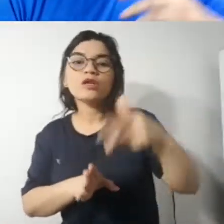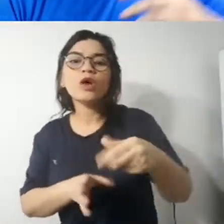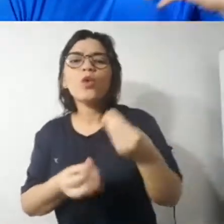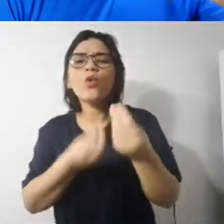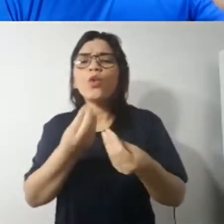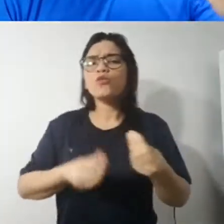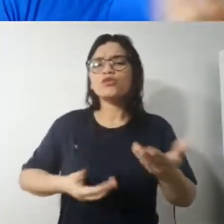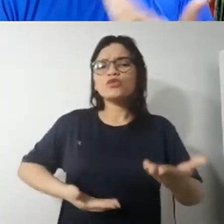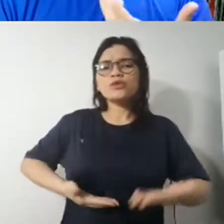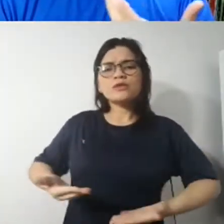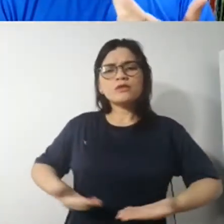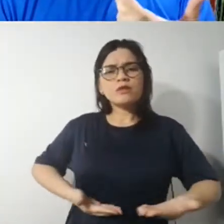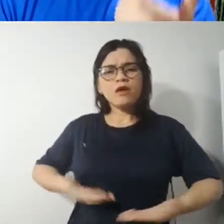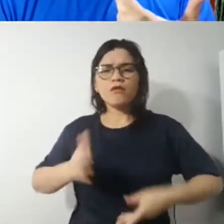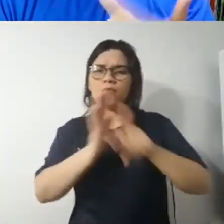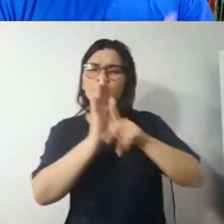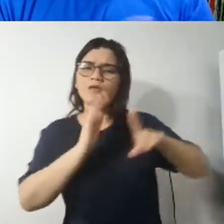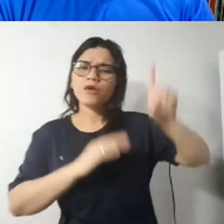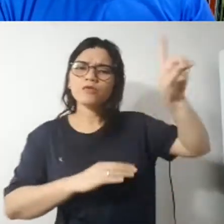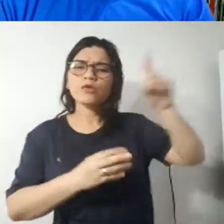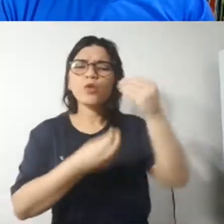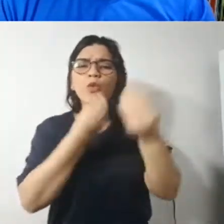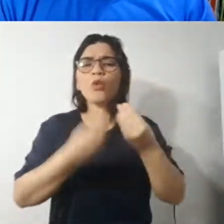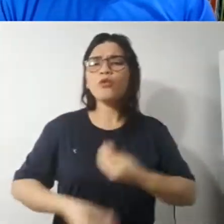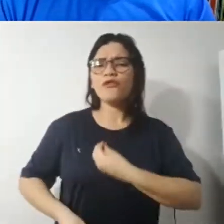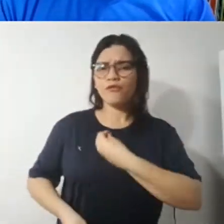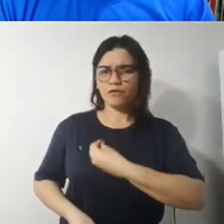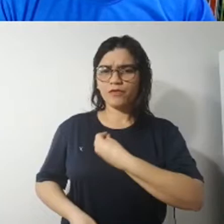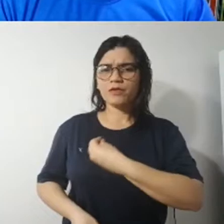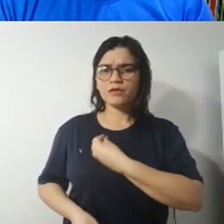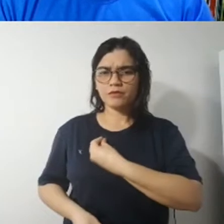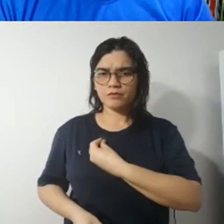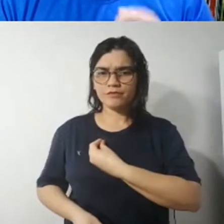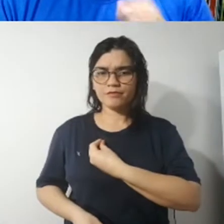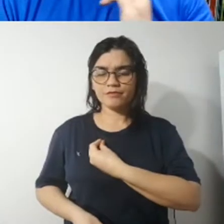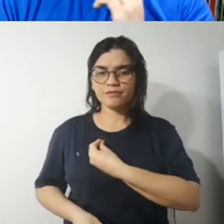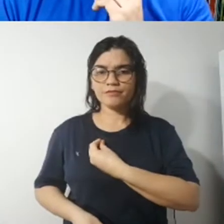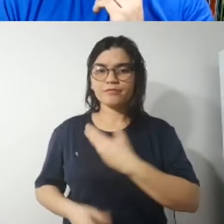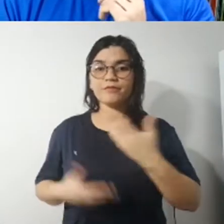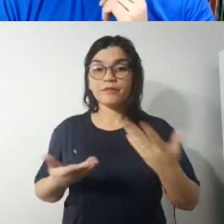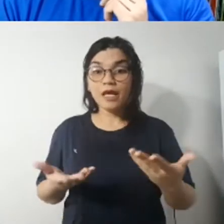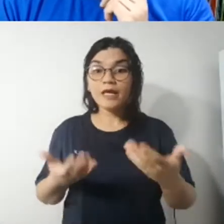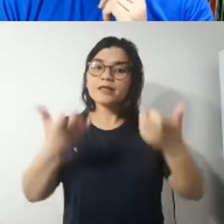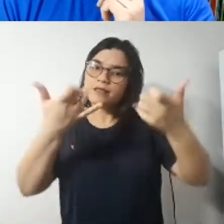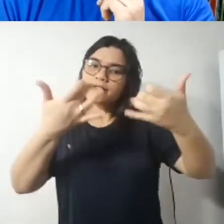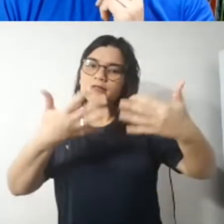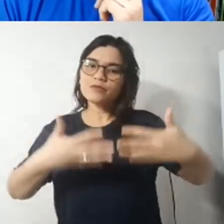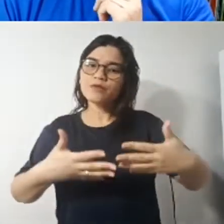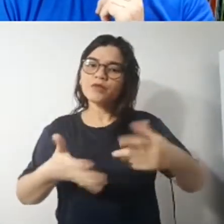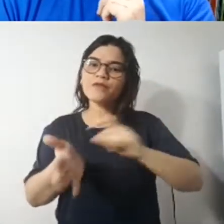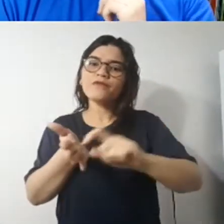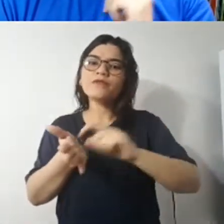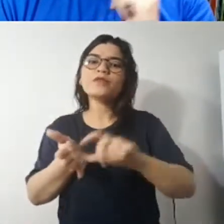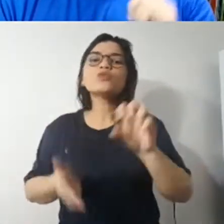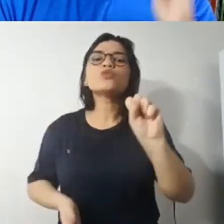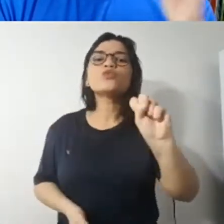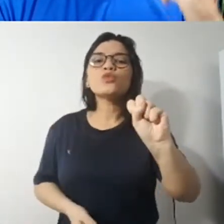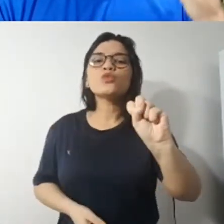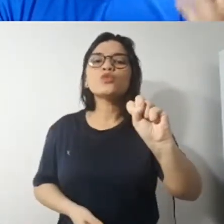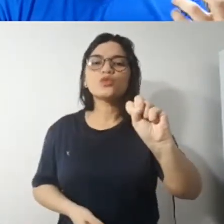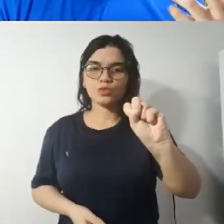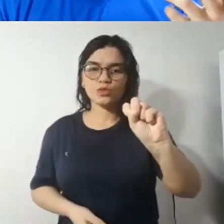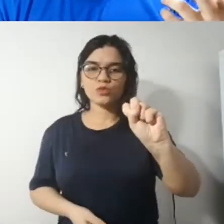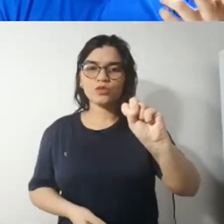modo geral. Nesse sentido, a palavra que ele inicia no verso 8 é